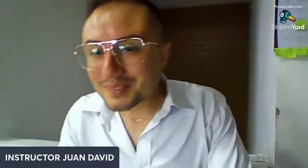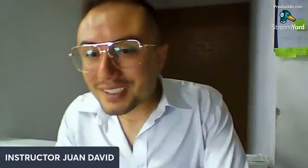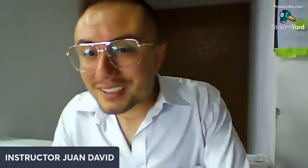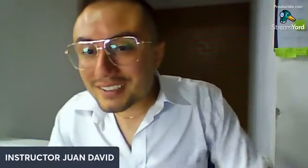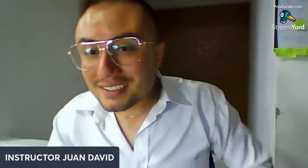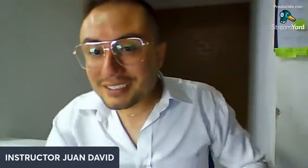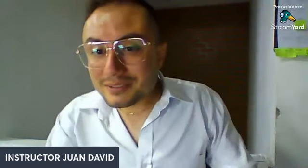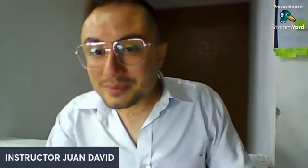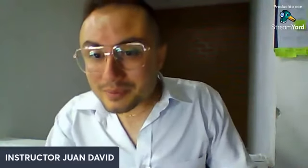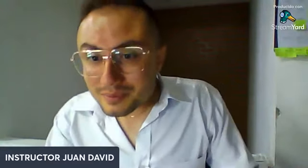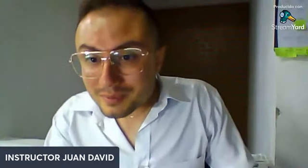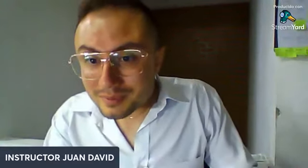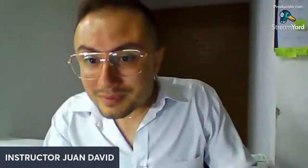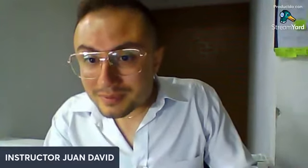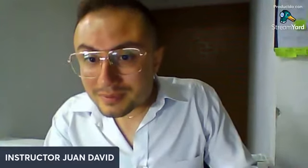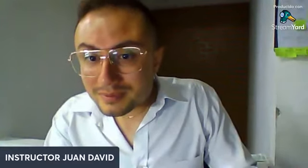Vale, con mucho gusto, María Doralba.